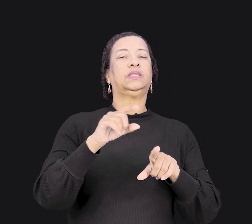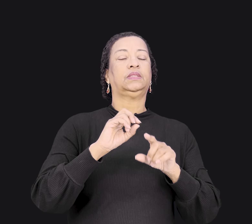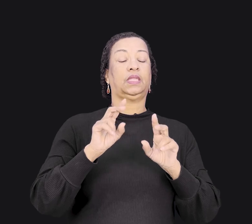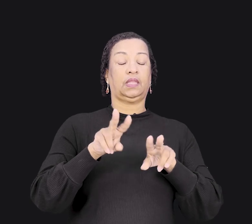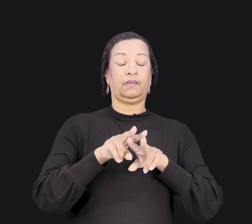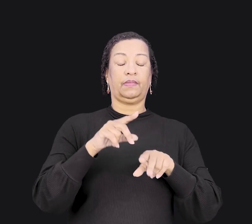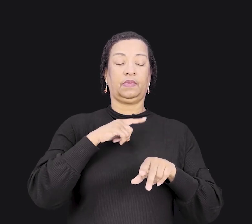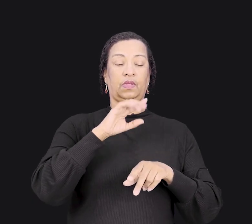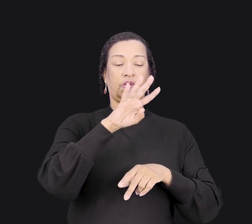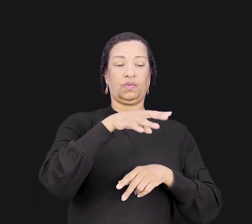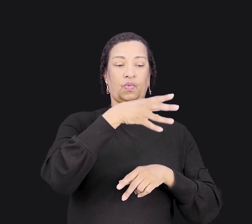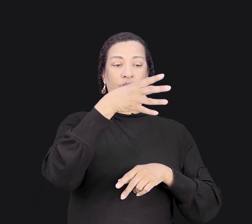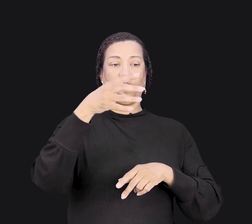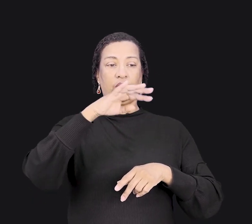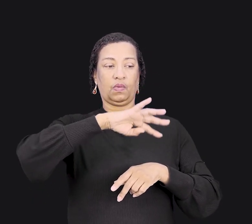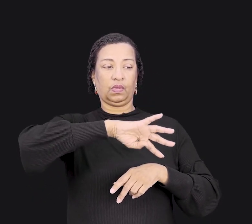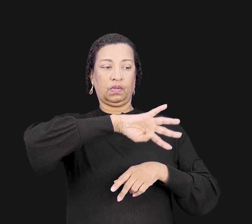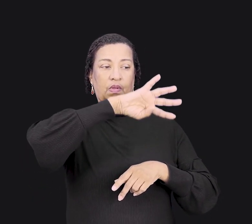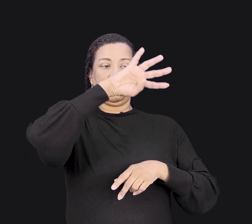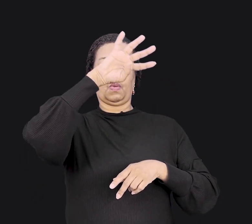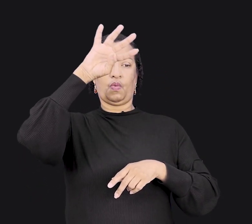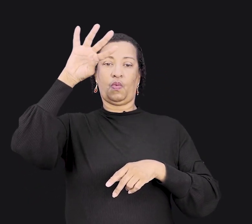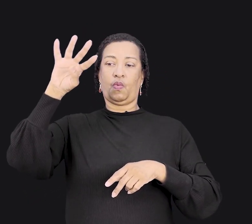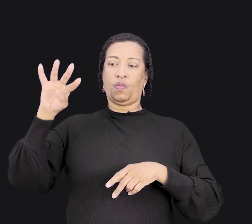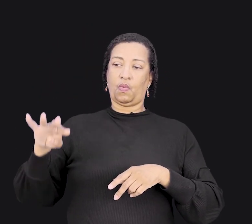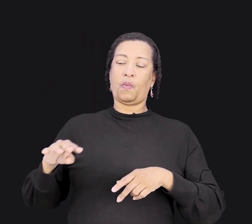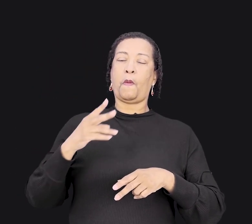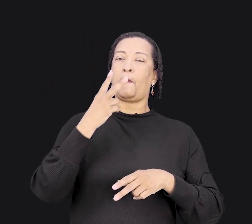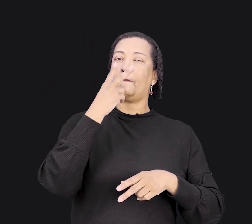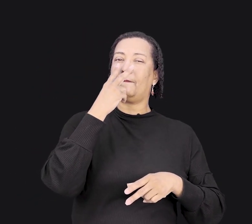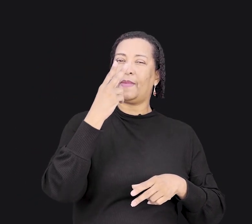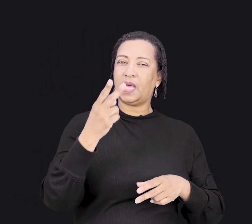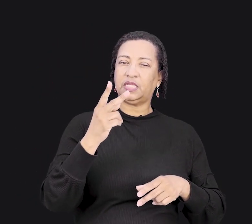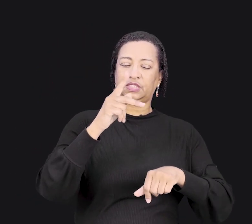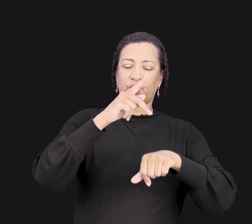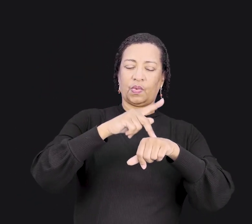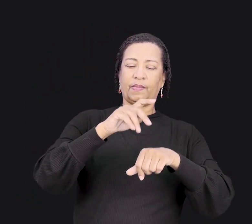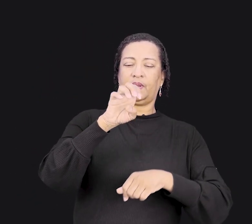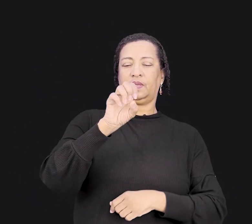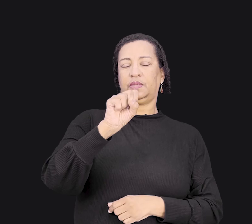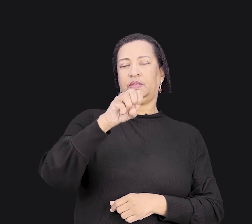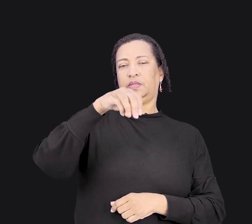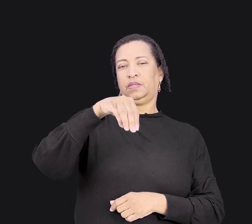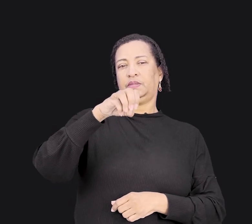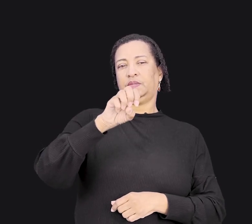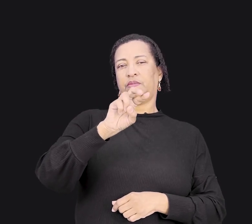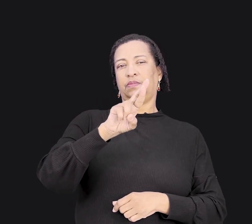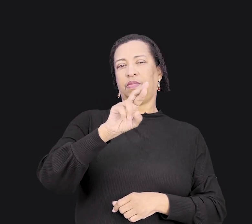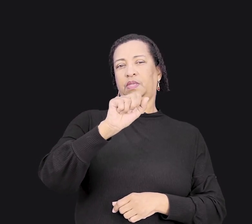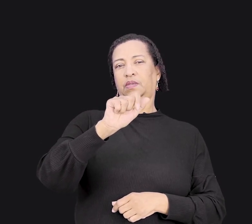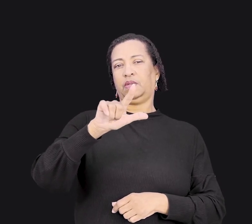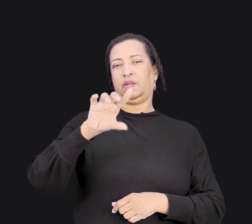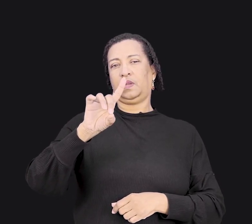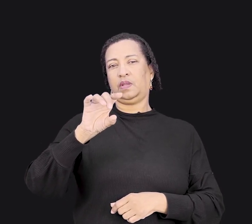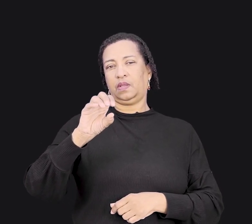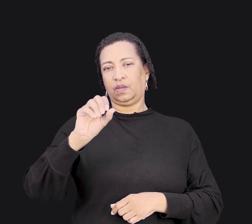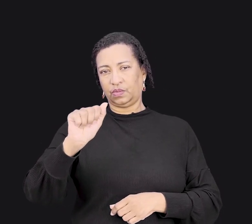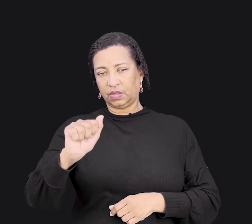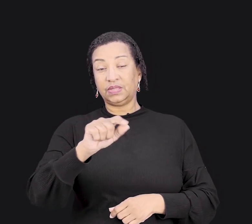arco-íris como uma esmeralda. Se você fosse um judeu aprofundado nos conceitos do Velho